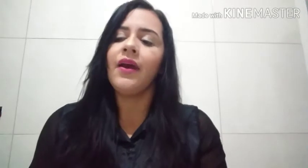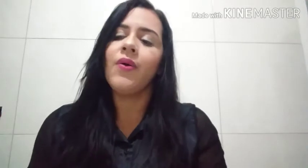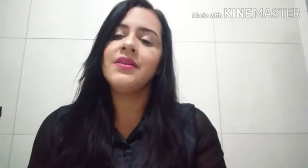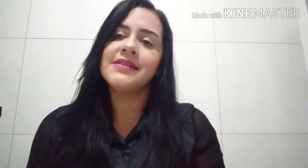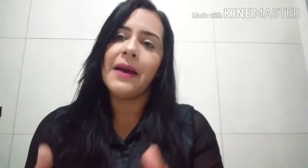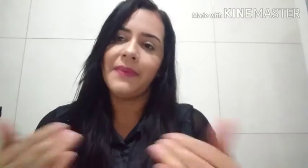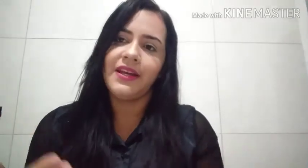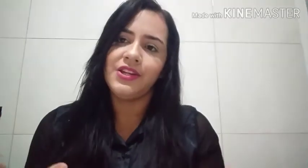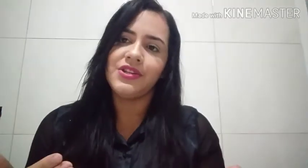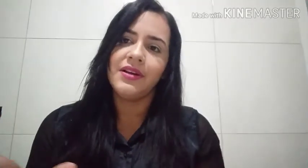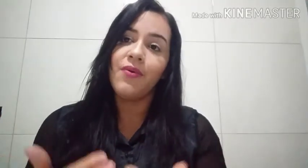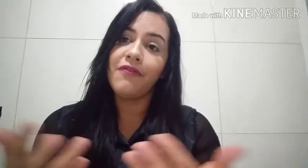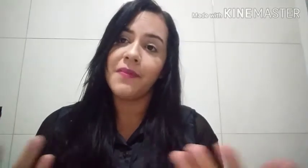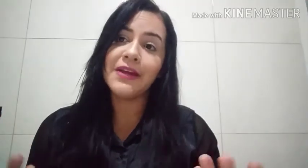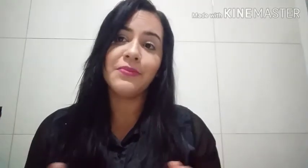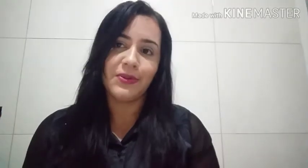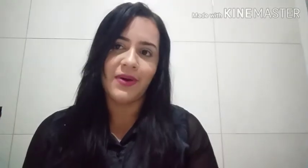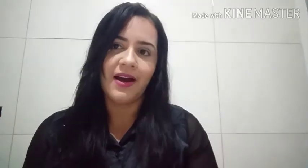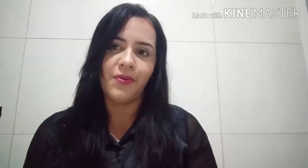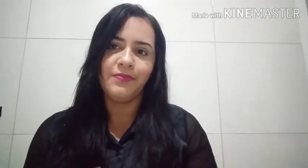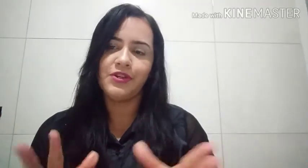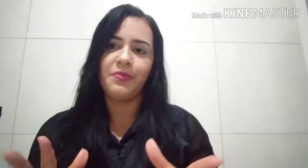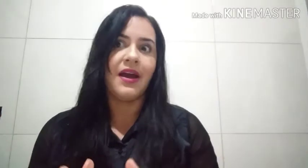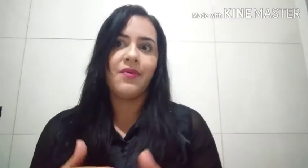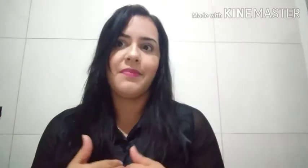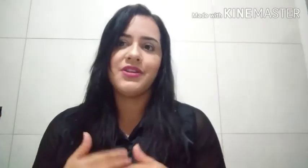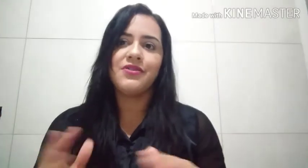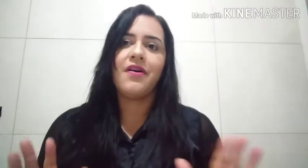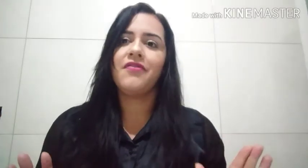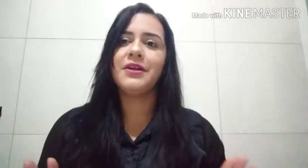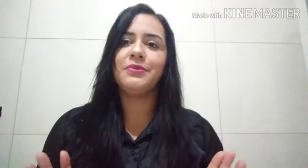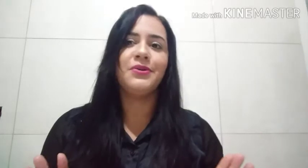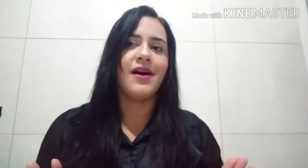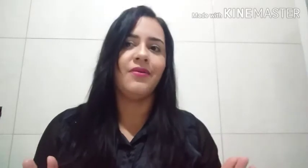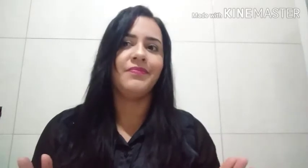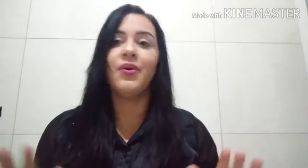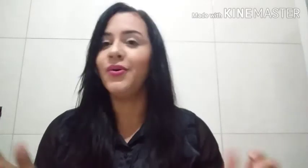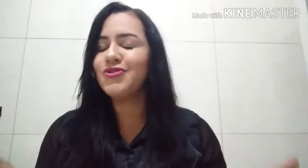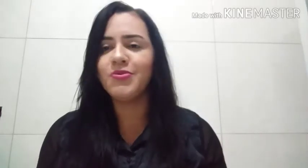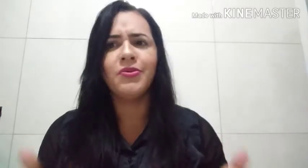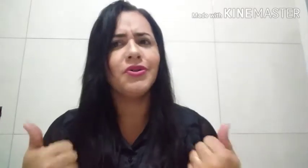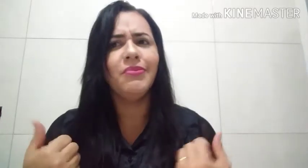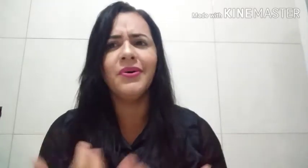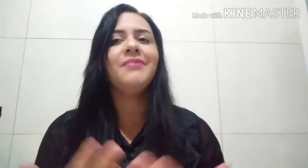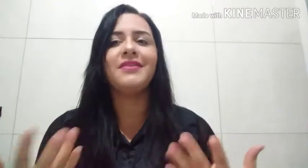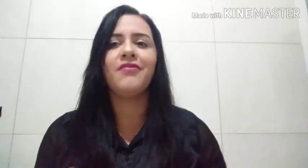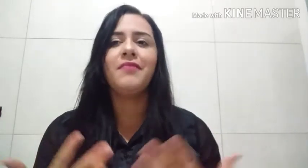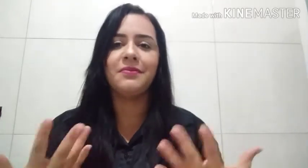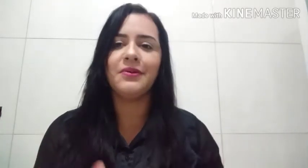quando se aprende o alfabeto manual, tipo, eu aprendi o alfabeto manual. Ótimo, muito bom aprender o alfabeto manual,